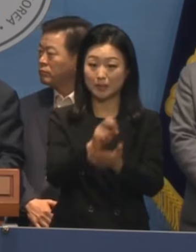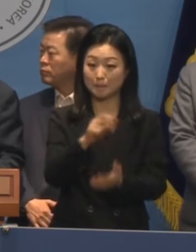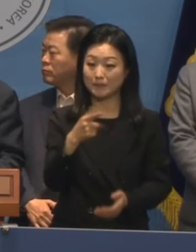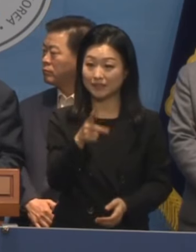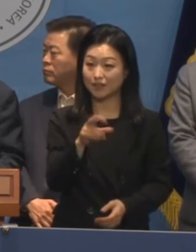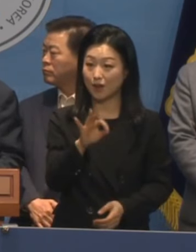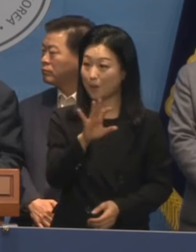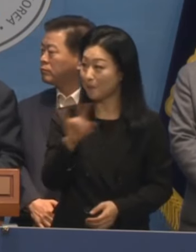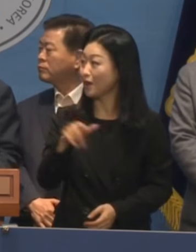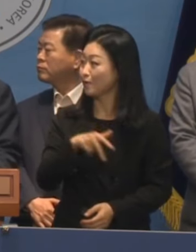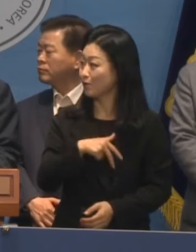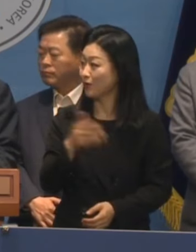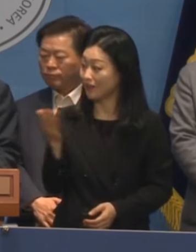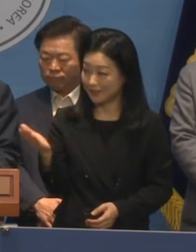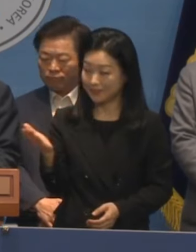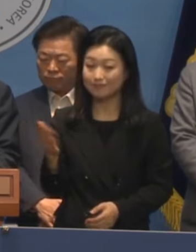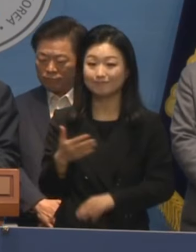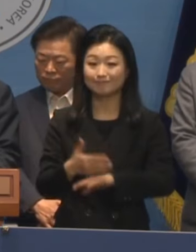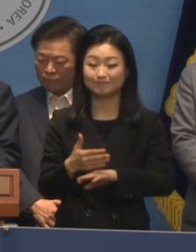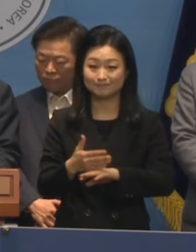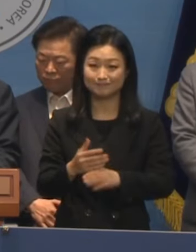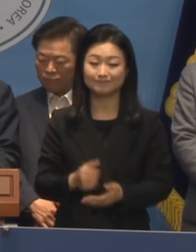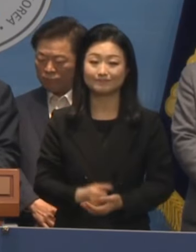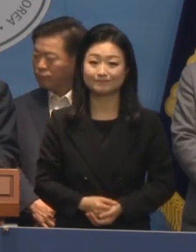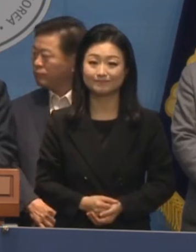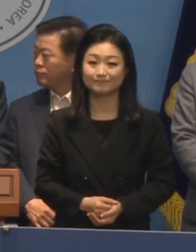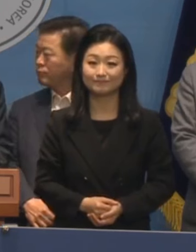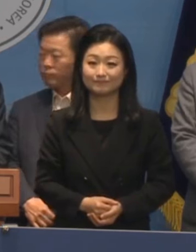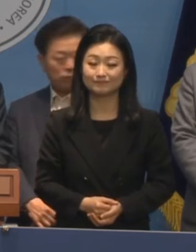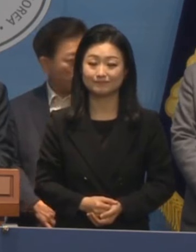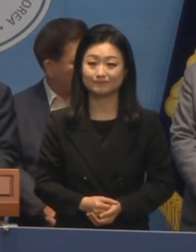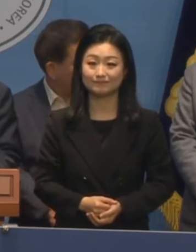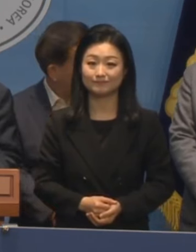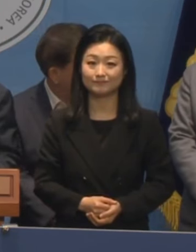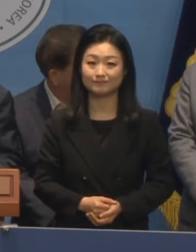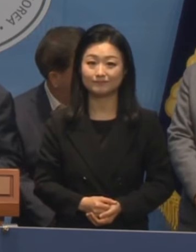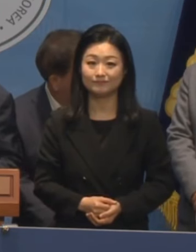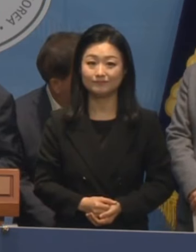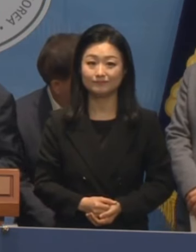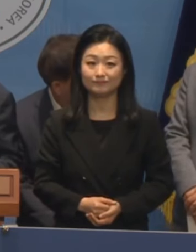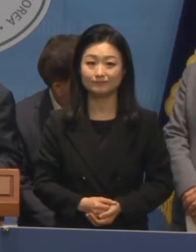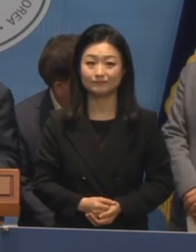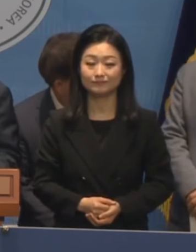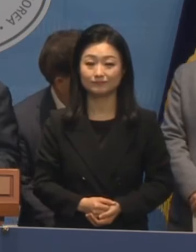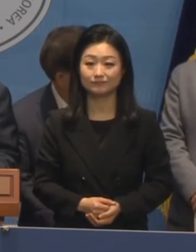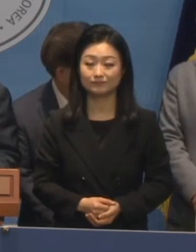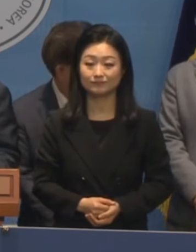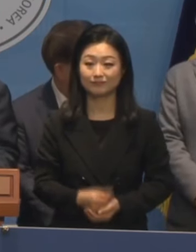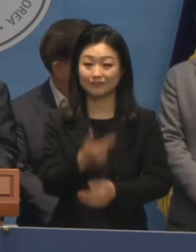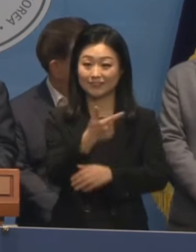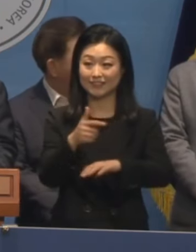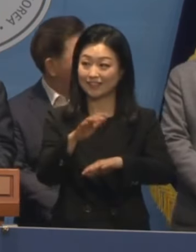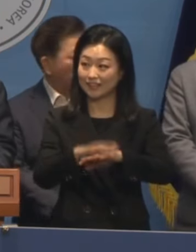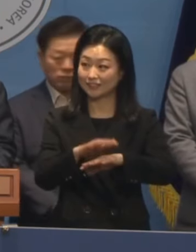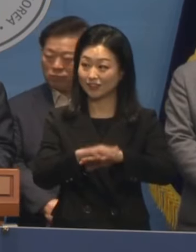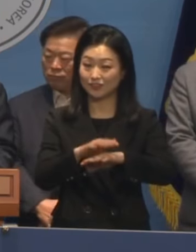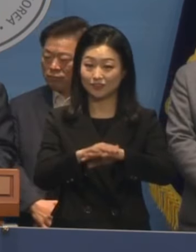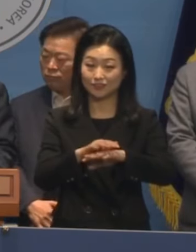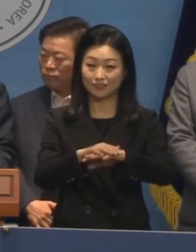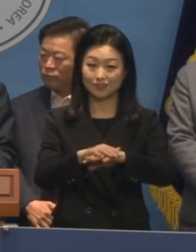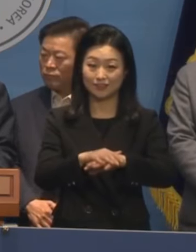의원님 같이 하셨습니다 고맙습니다 예 그리고 대전에